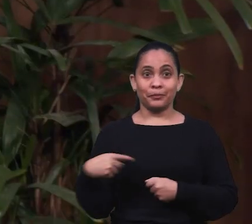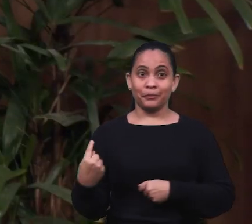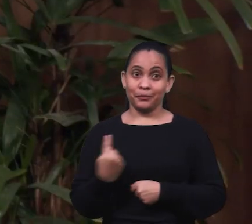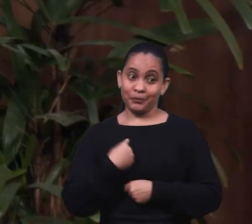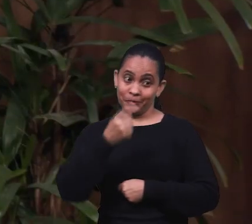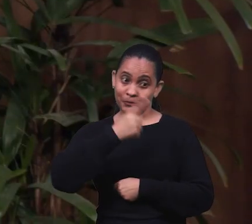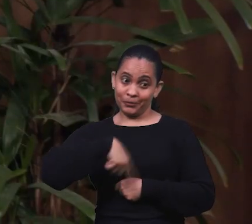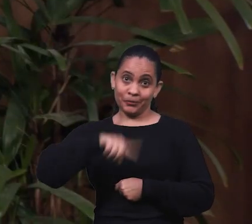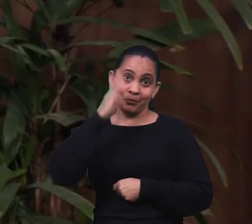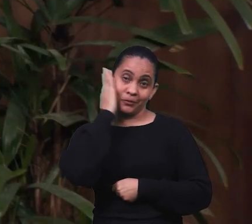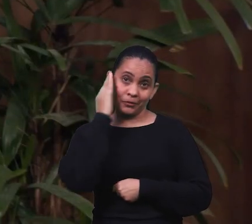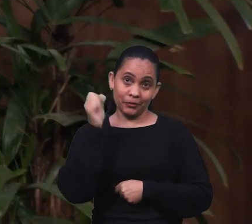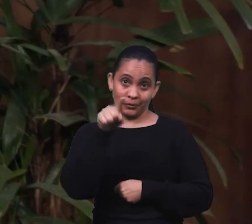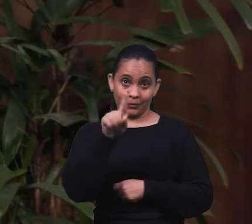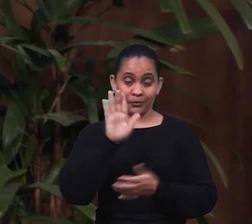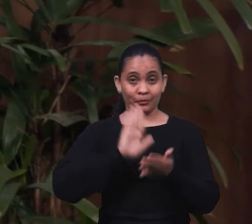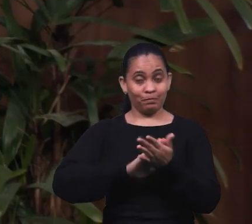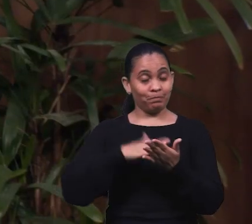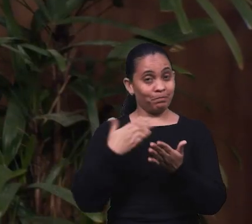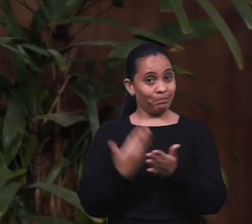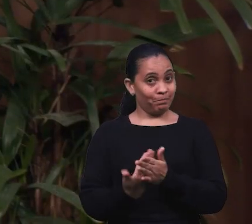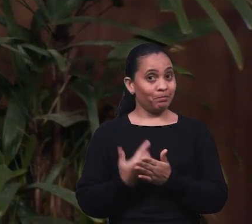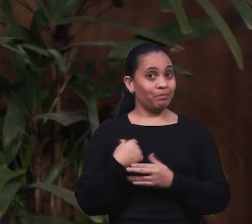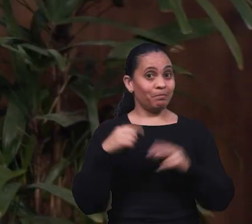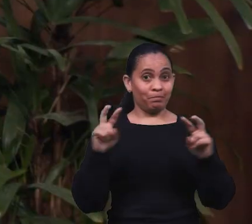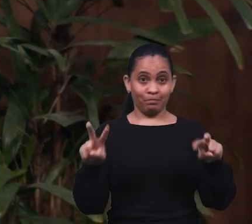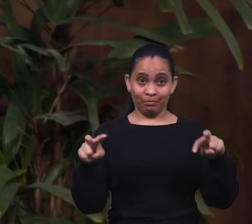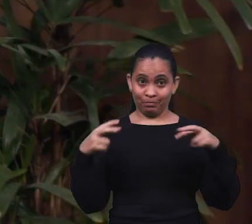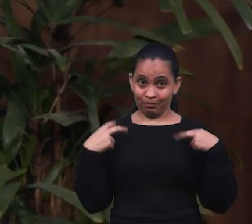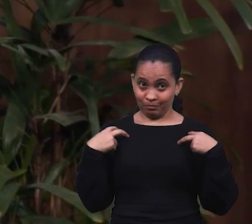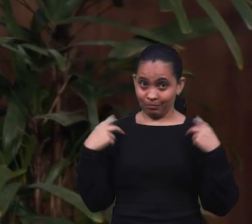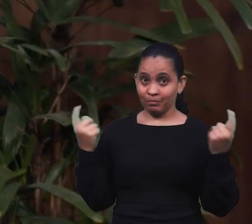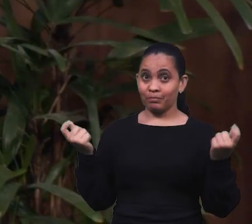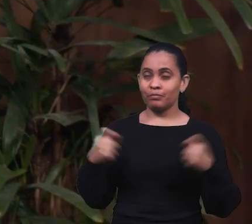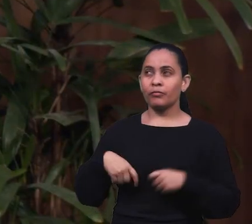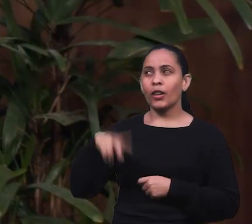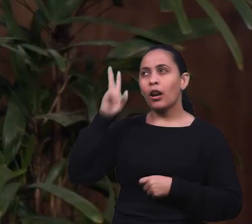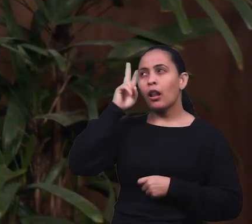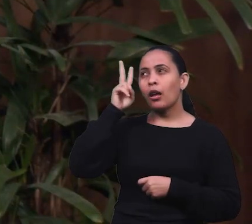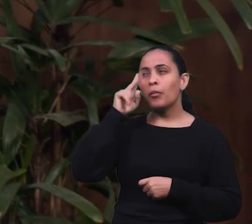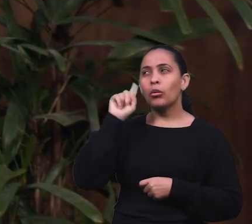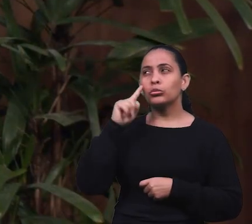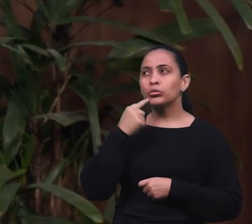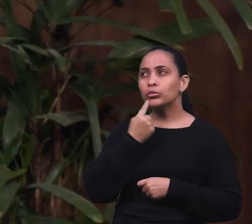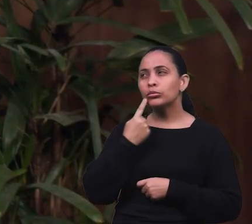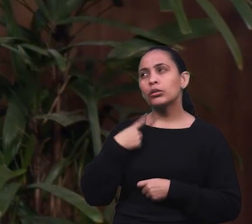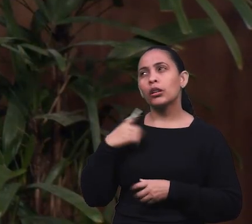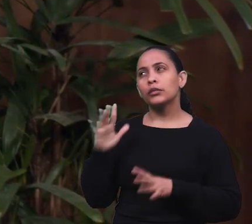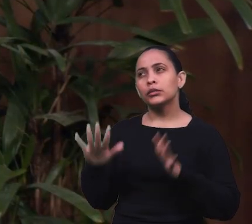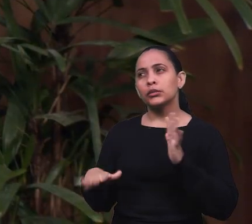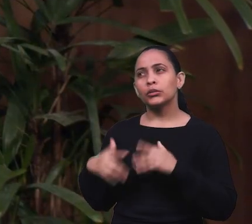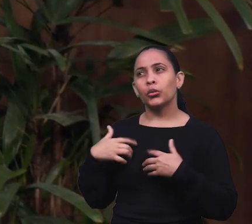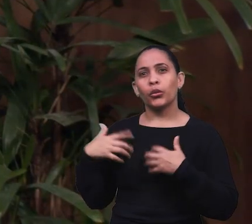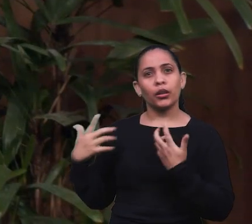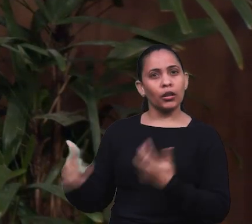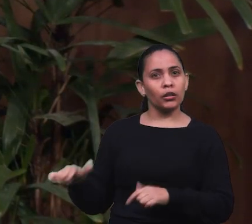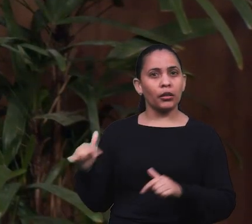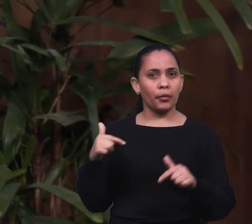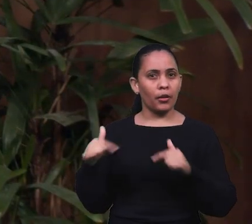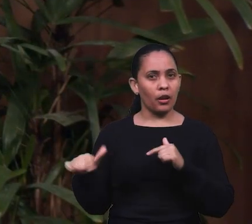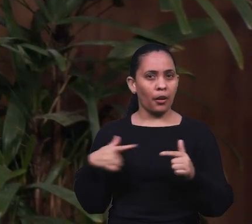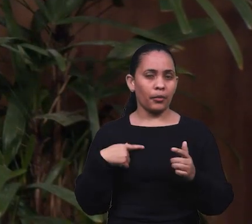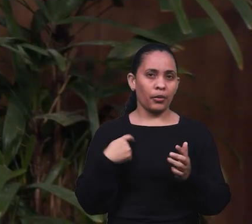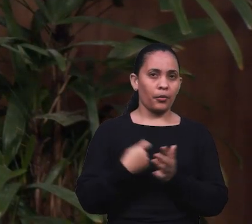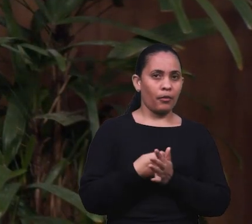Então os irmãos já estão sabendo. Você que é intérprete, assistiu o programa, lembrou no surdo que às vezes não quer trabalhar